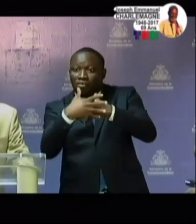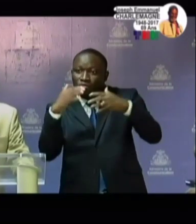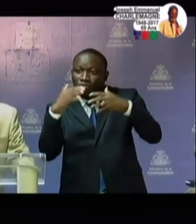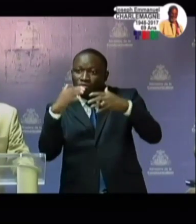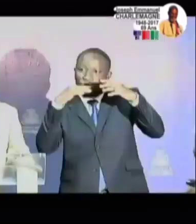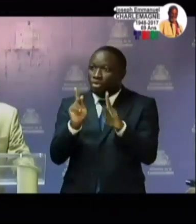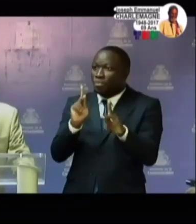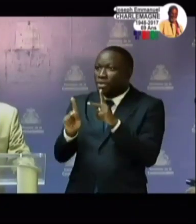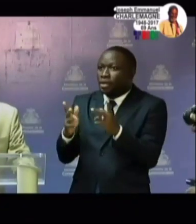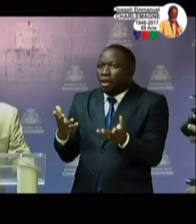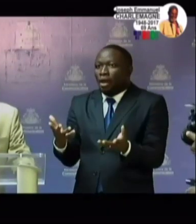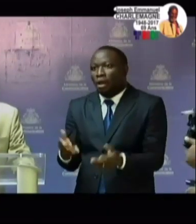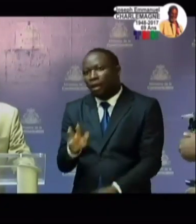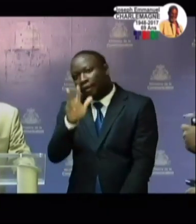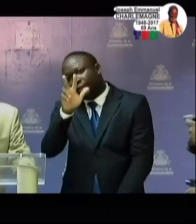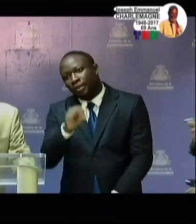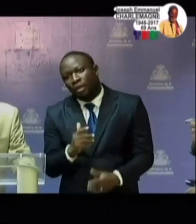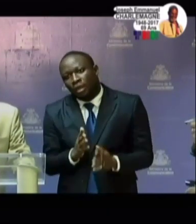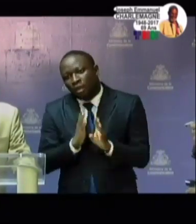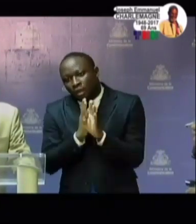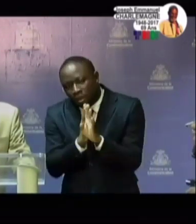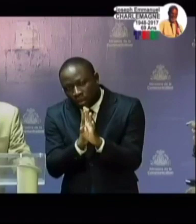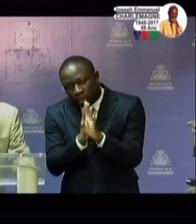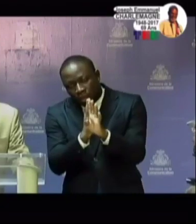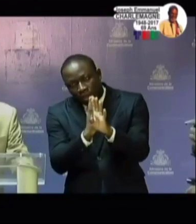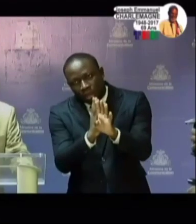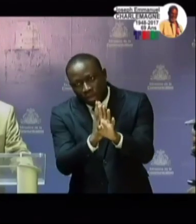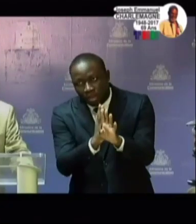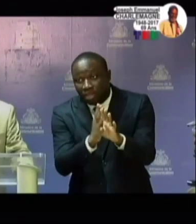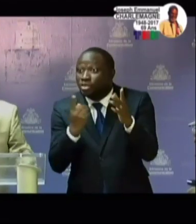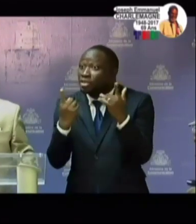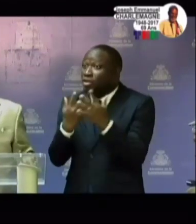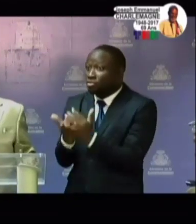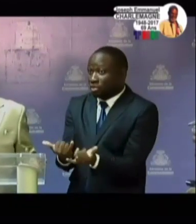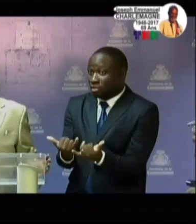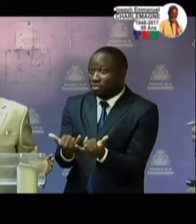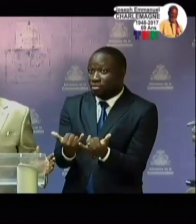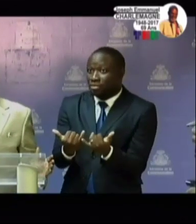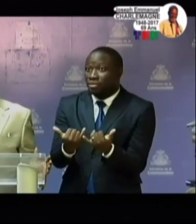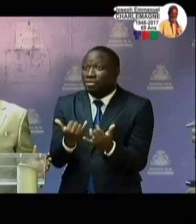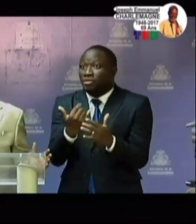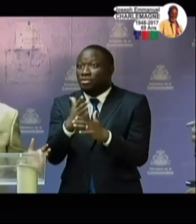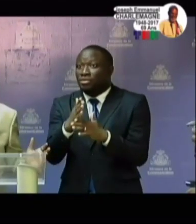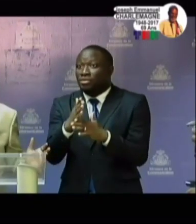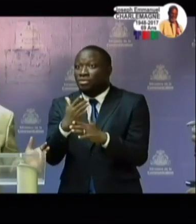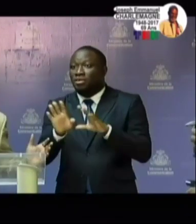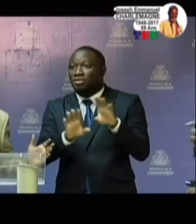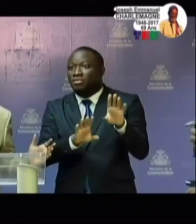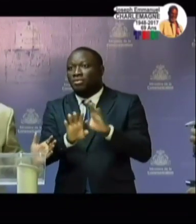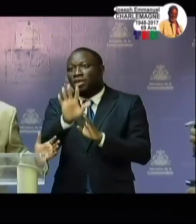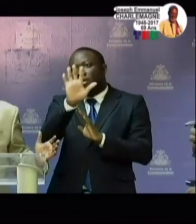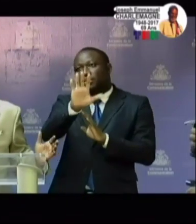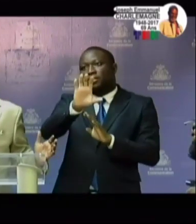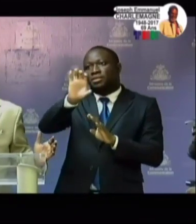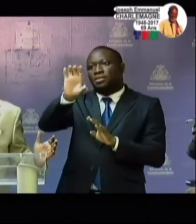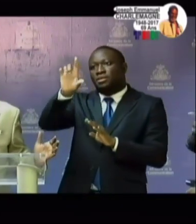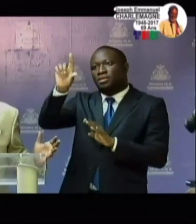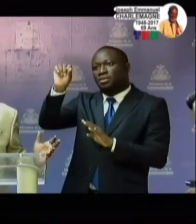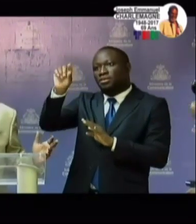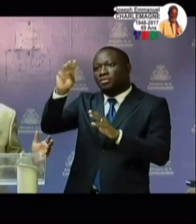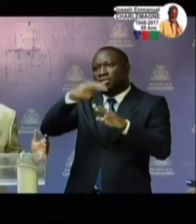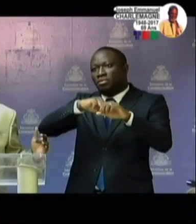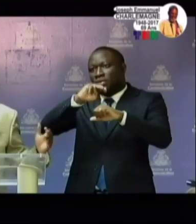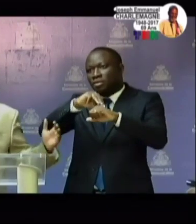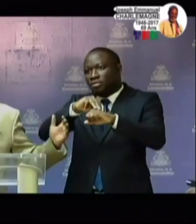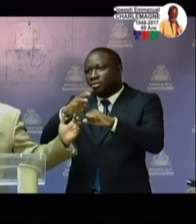Port-au-Prince ou là n'importe pour 3 heures de temps 4 heures de temps. À date moi déjà fait environ près de